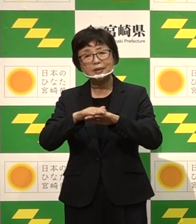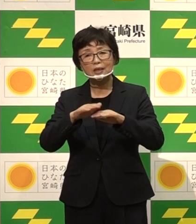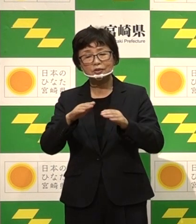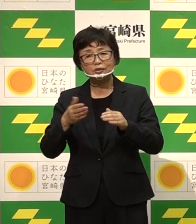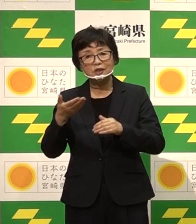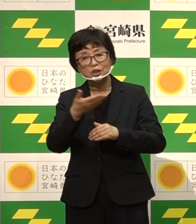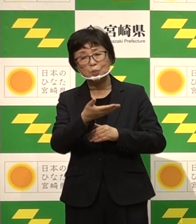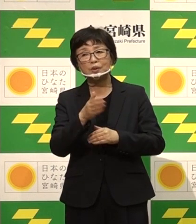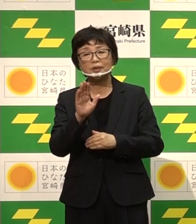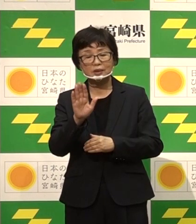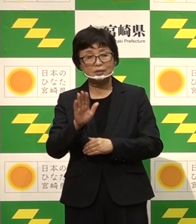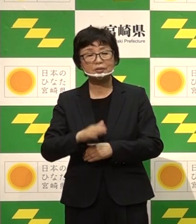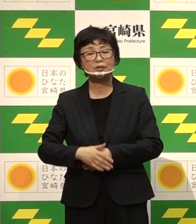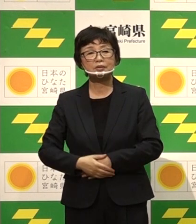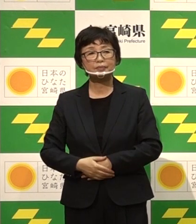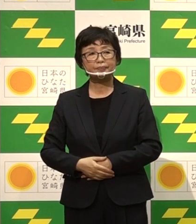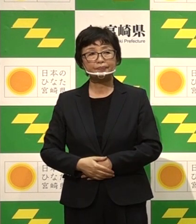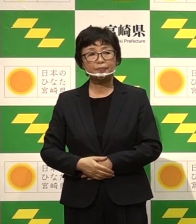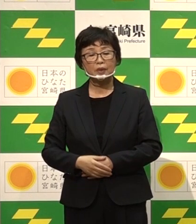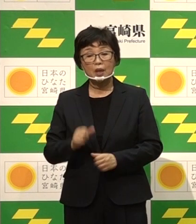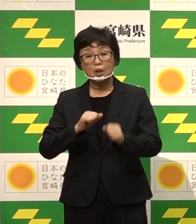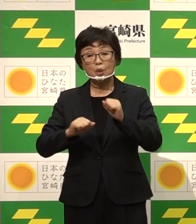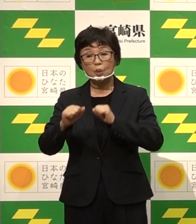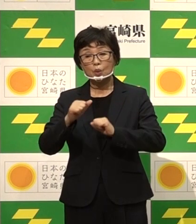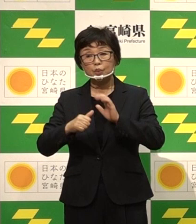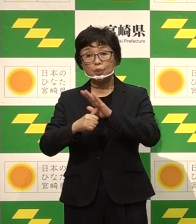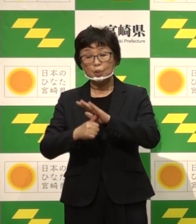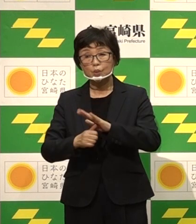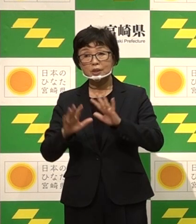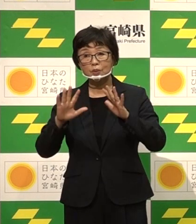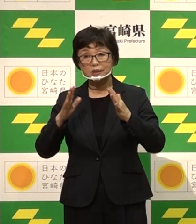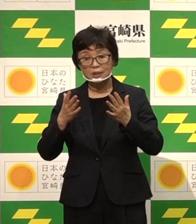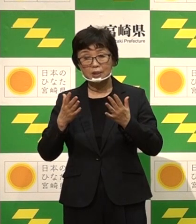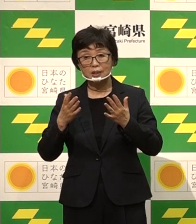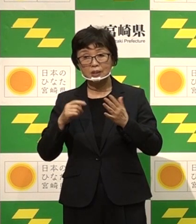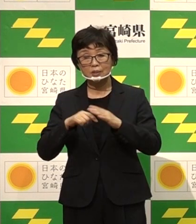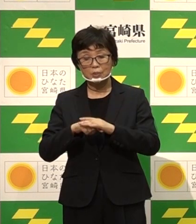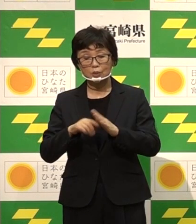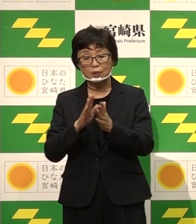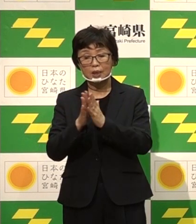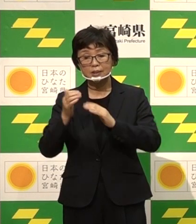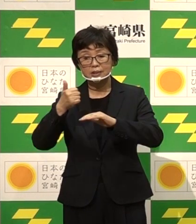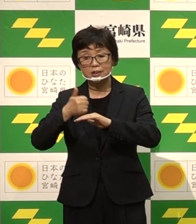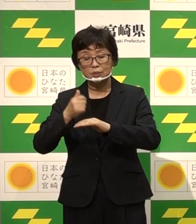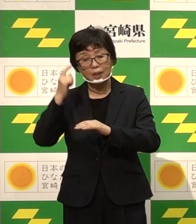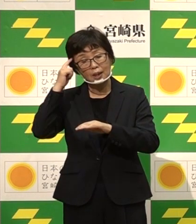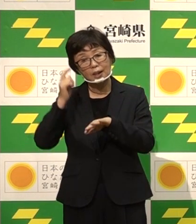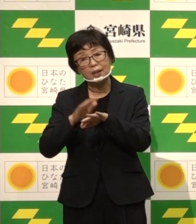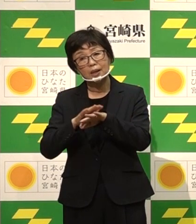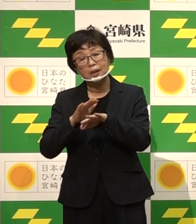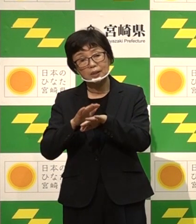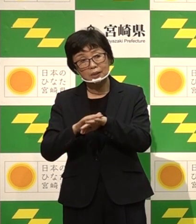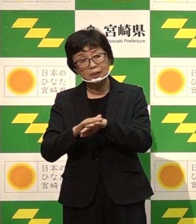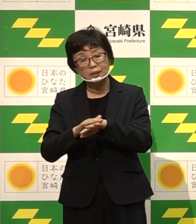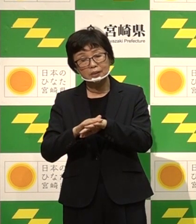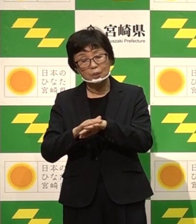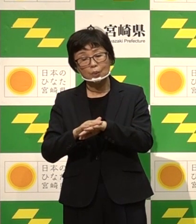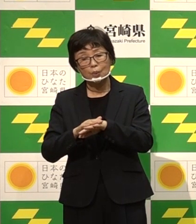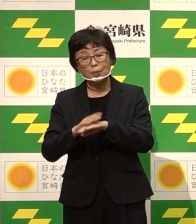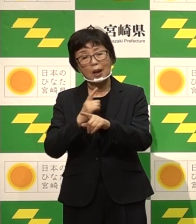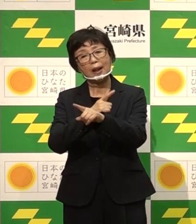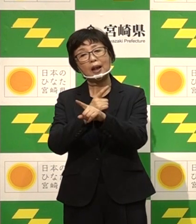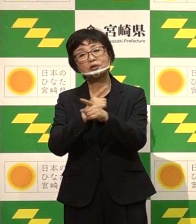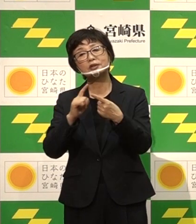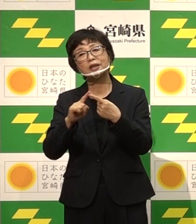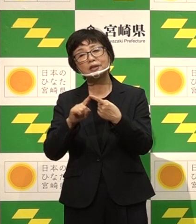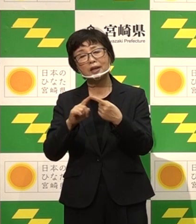ども、行動要請をされないっていう知事の考えられる科学的な